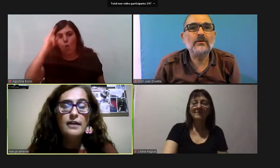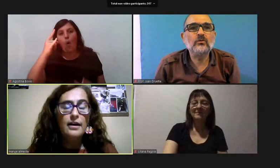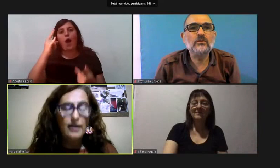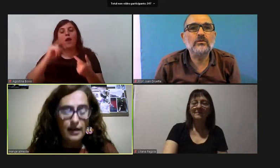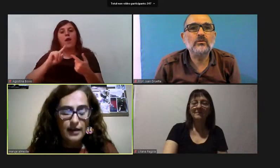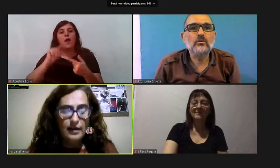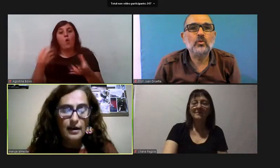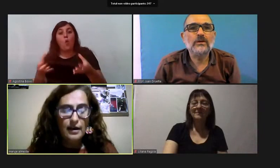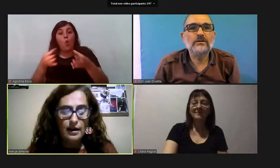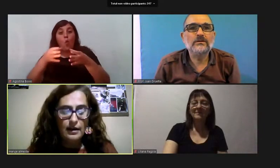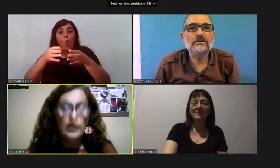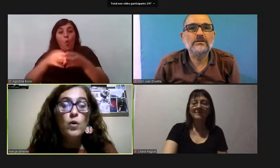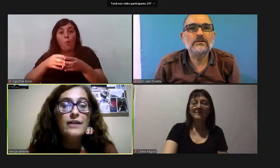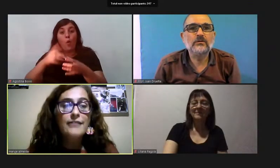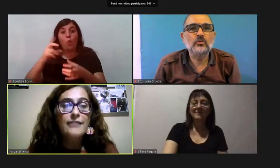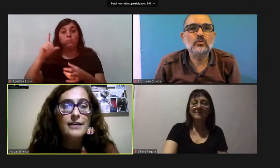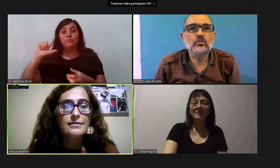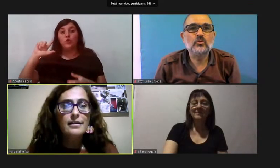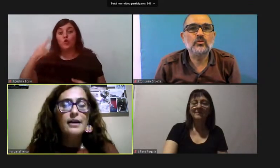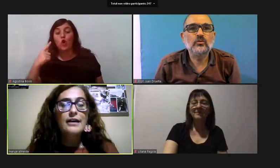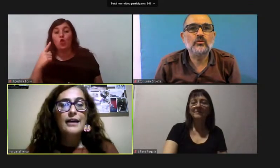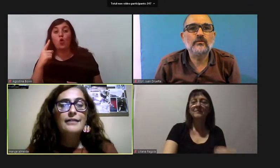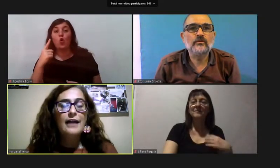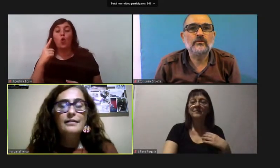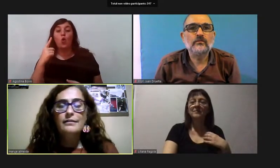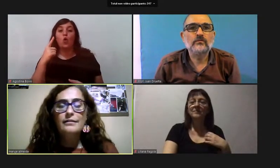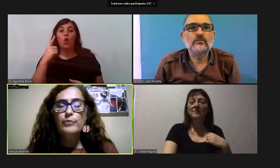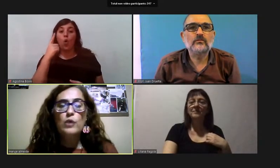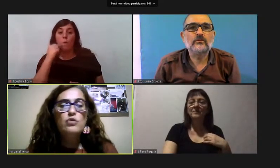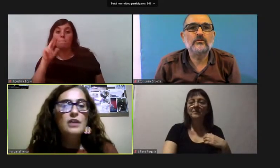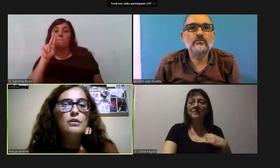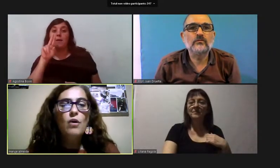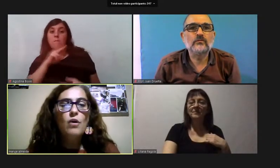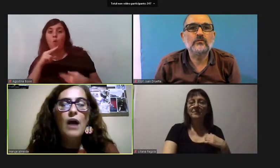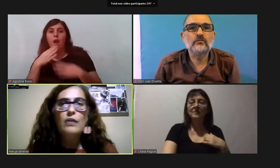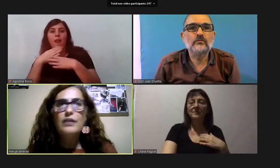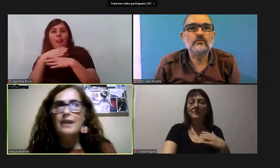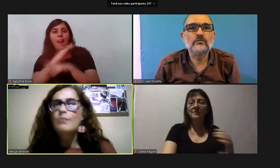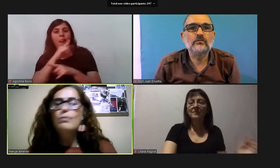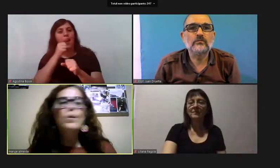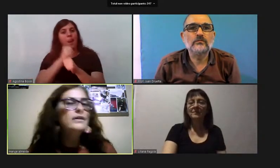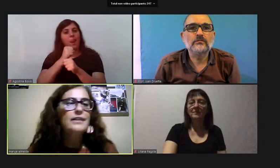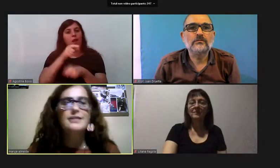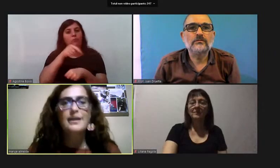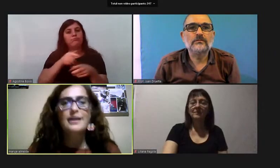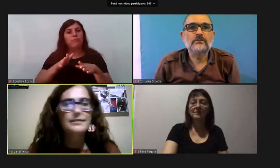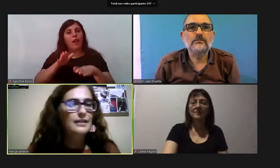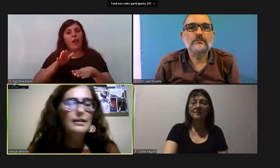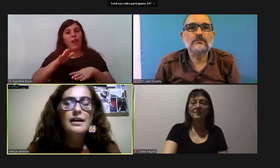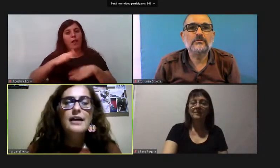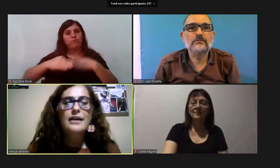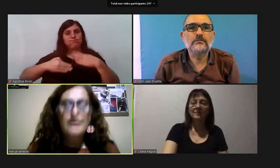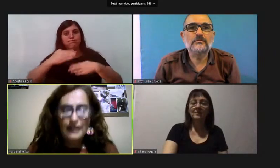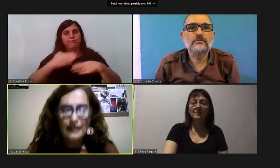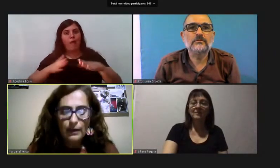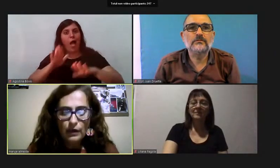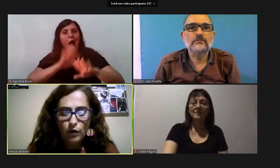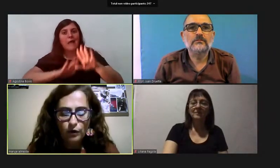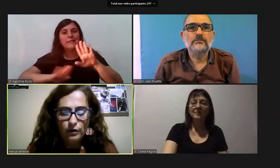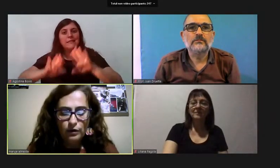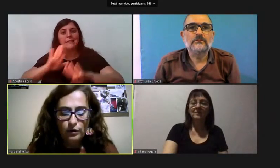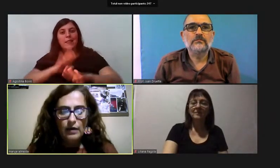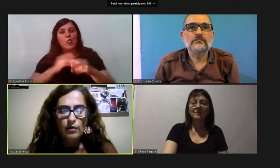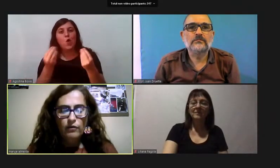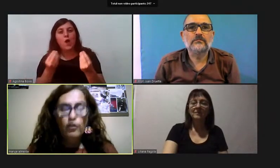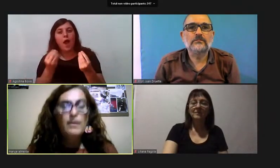y de lingüistas que están produciendo algo que es muy interesante, que tiene que ver